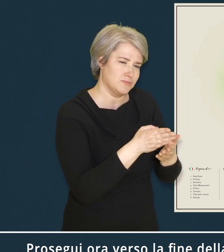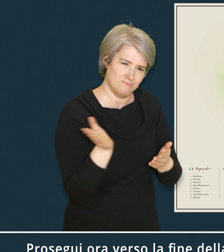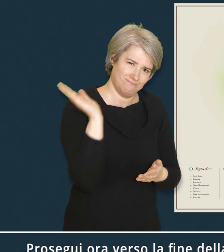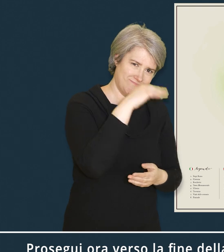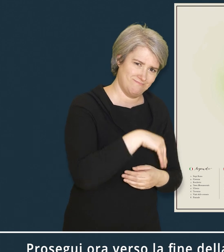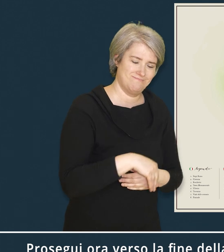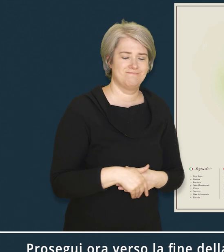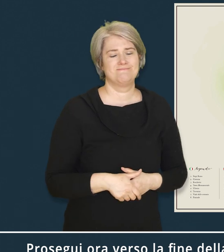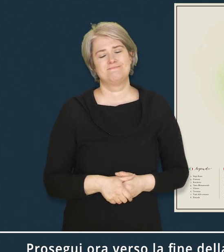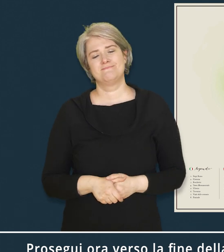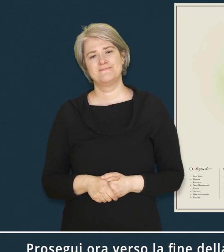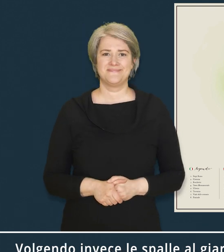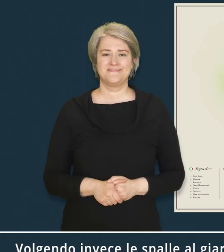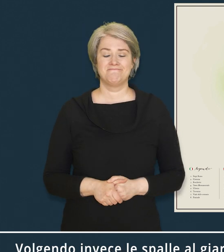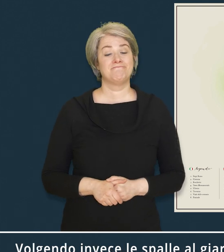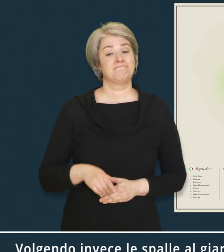giardino.